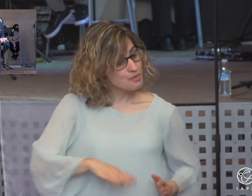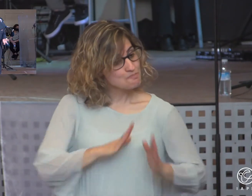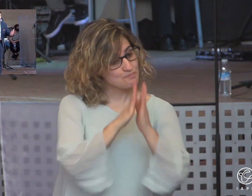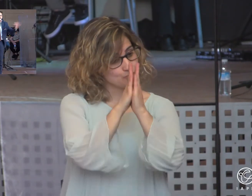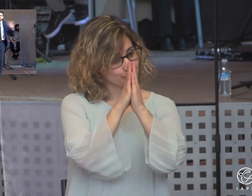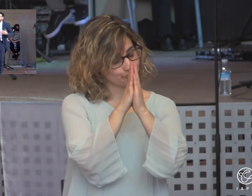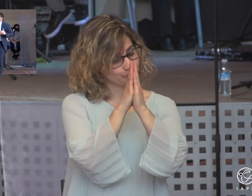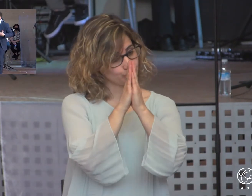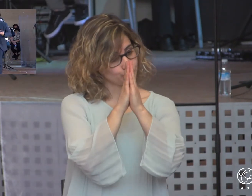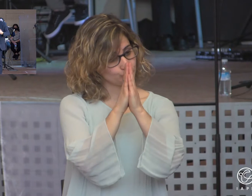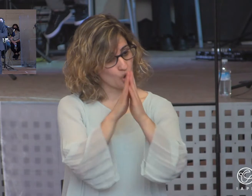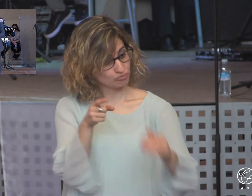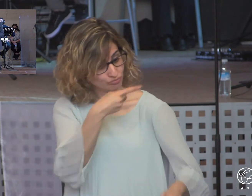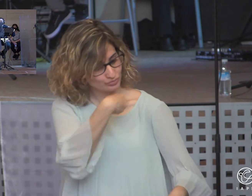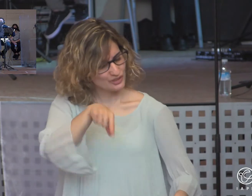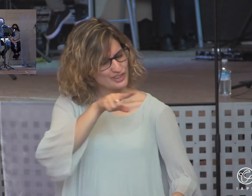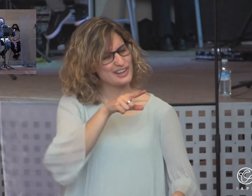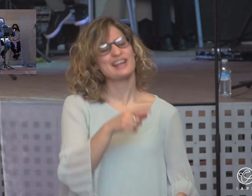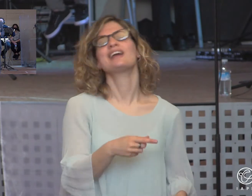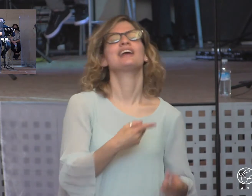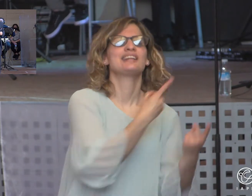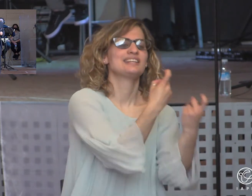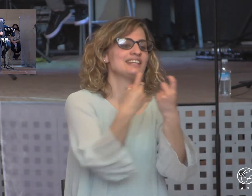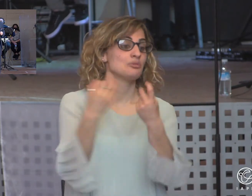Señor Jesús limpiar el templo.